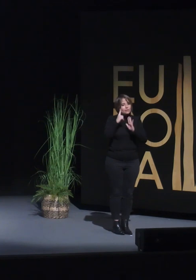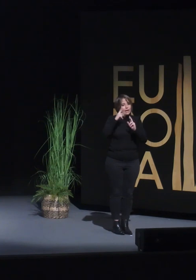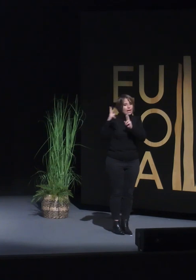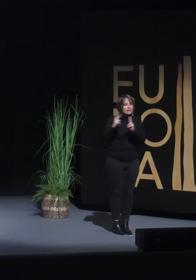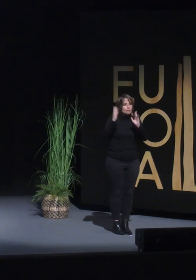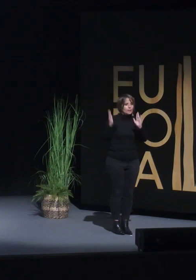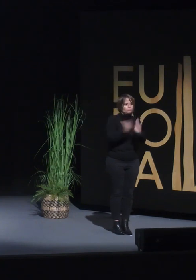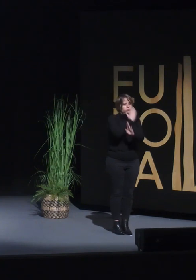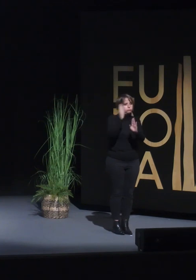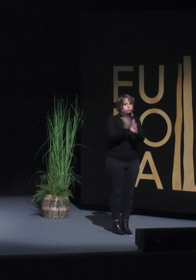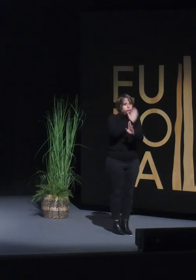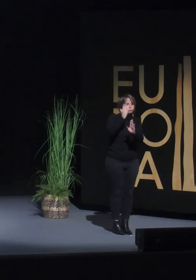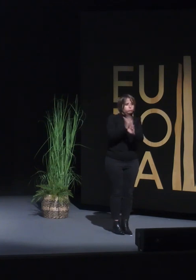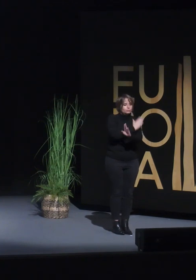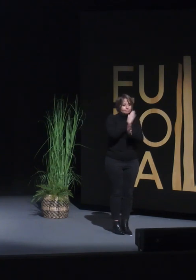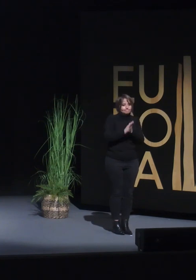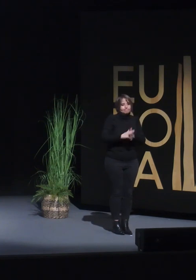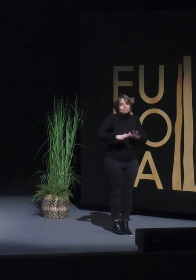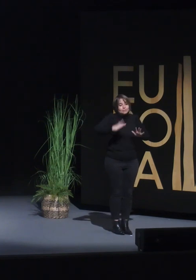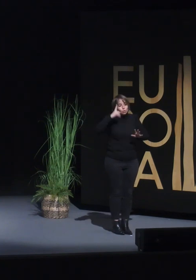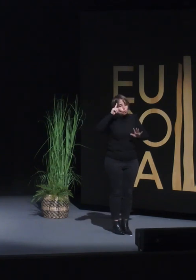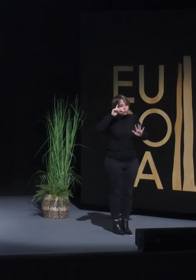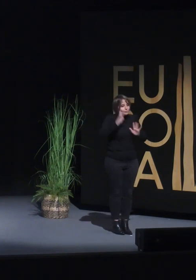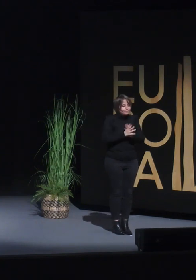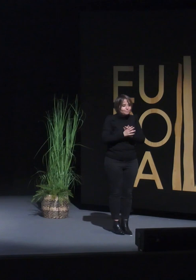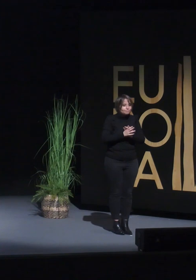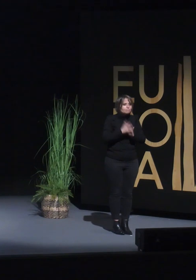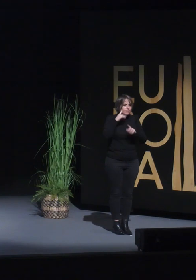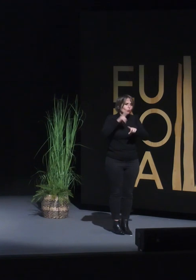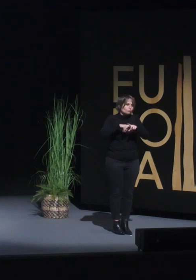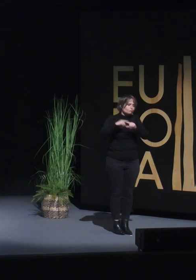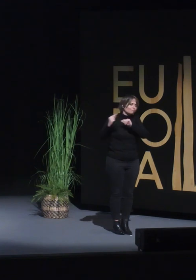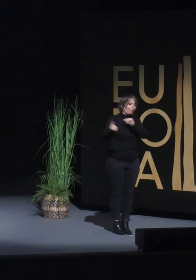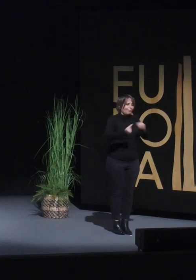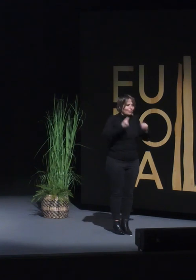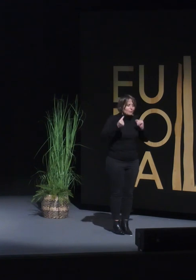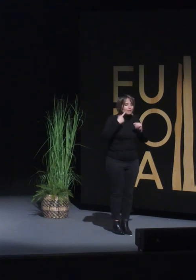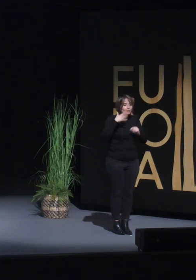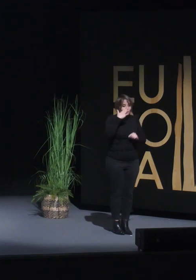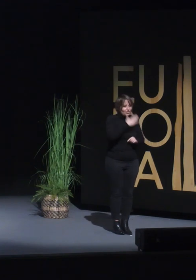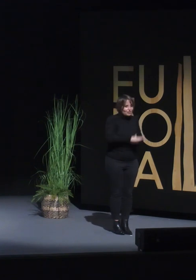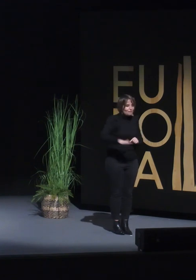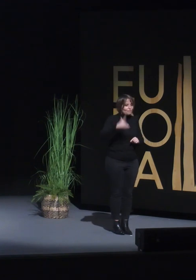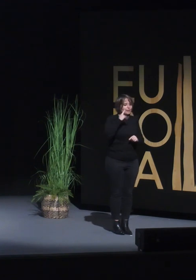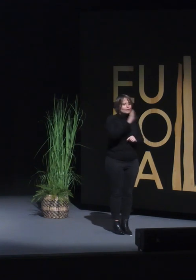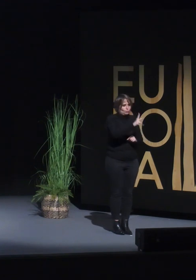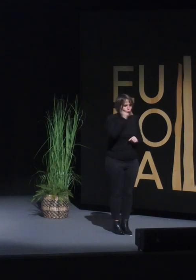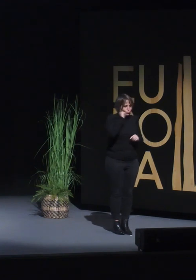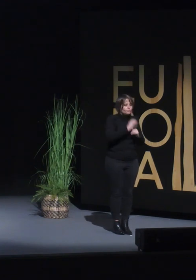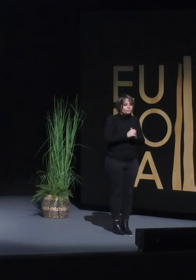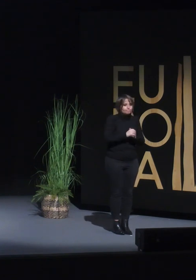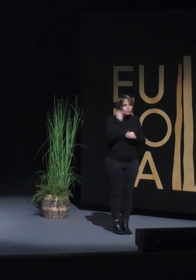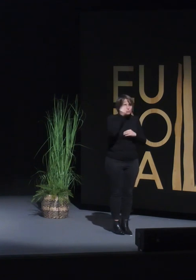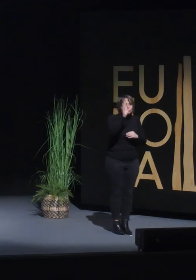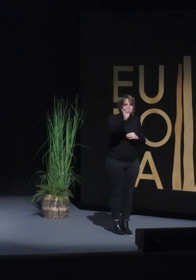yo creo. Uh-huh. Pero bueno, no sé. Daría para mucho más debate, ¿eh? Pero yo sí que la infancia creo que les estamos robando un poquito de infancia. Yo creo